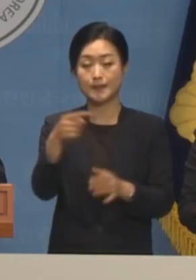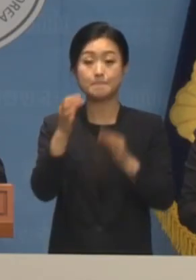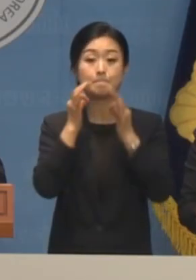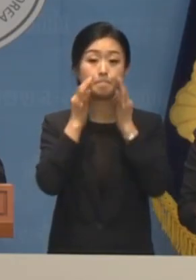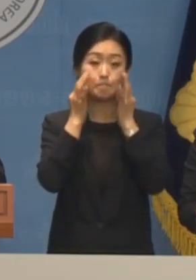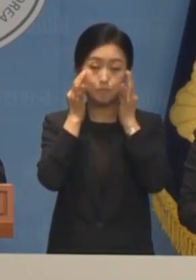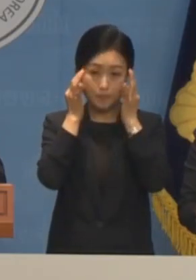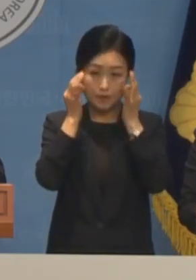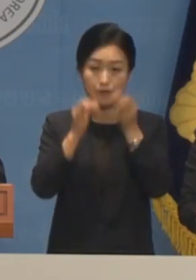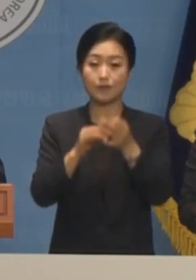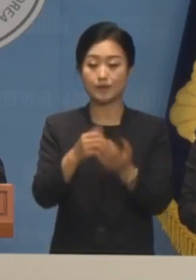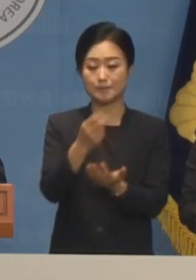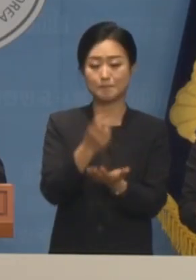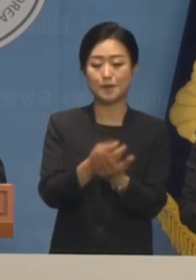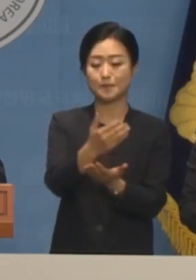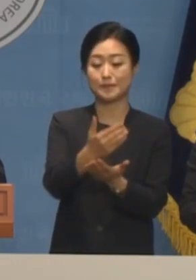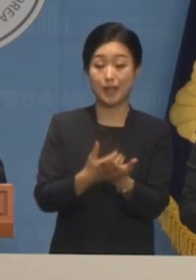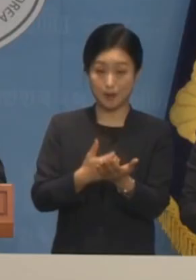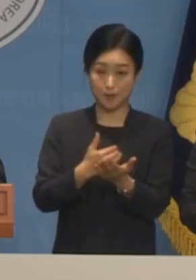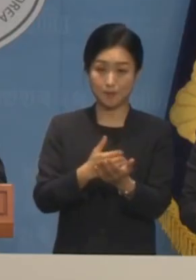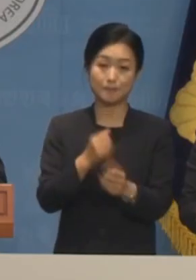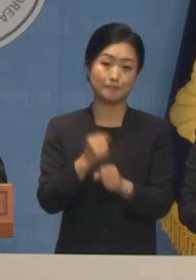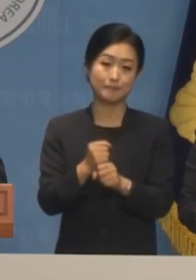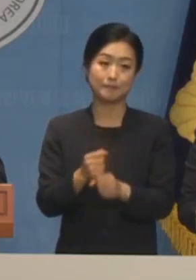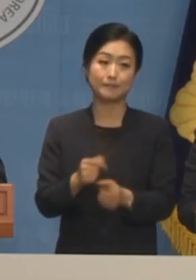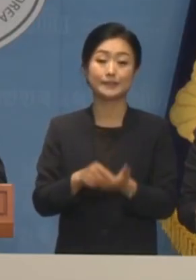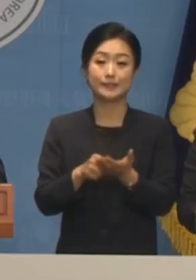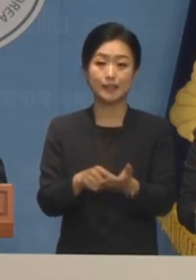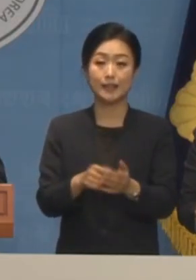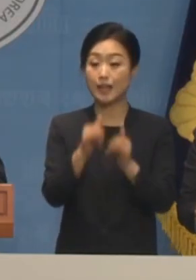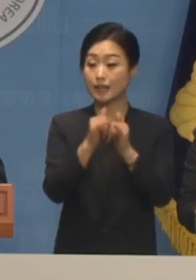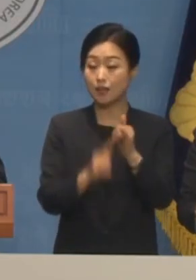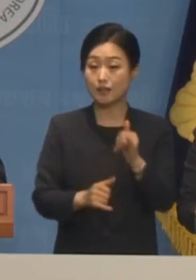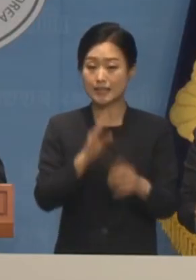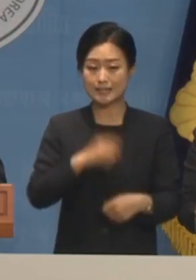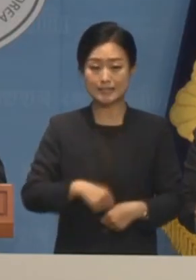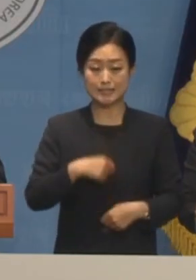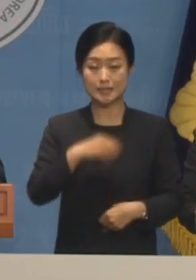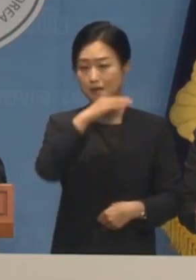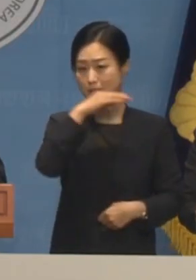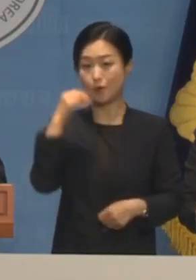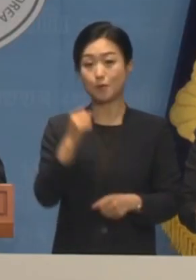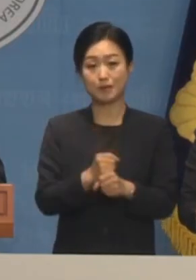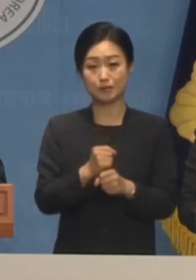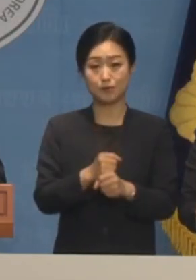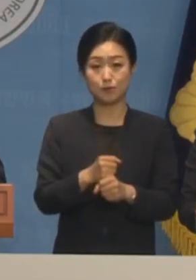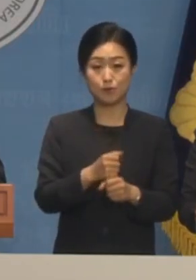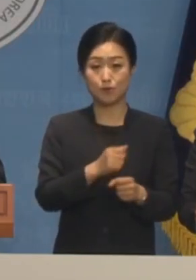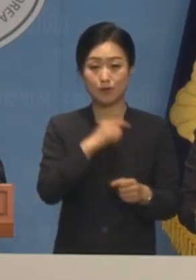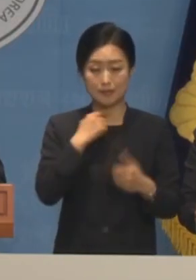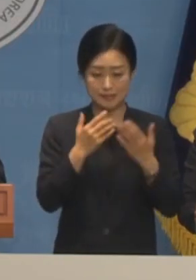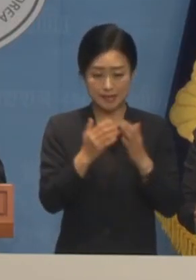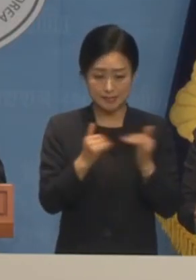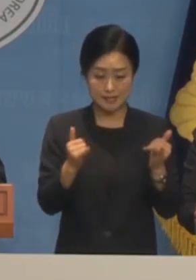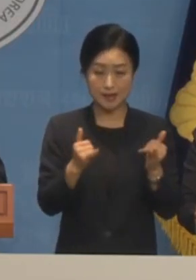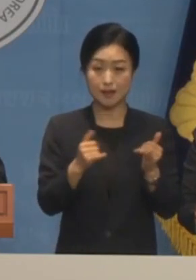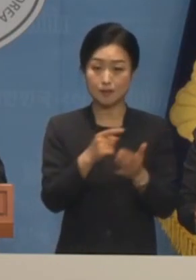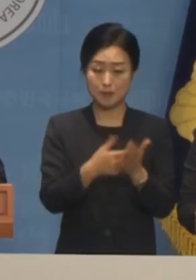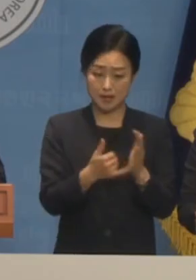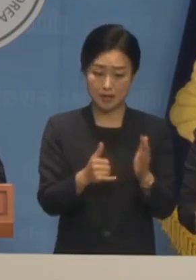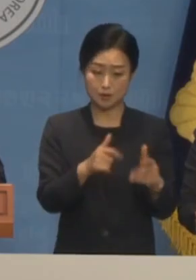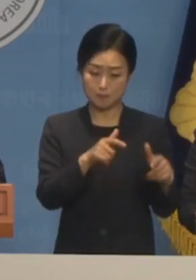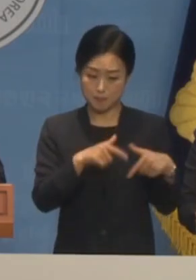고려하도록 의무화하고 있습니다 역사적 진실을 바로세우고 희생자와 유족들의 명예를